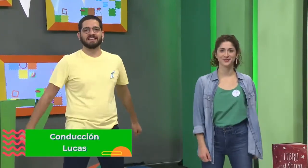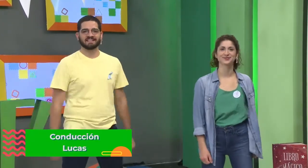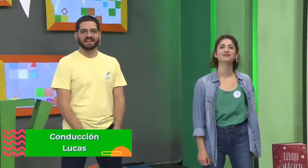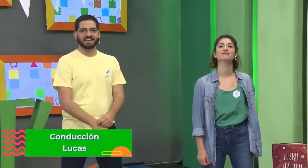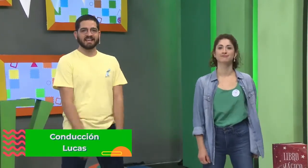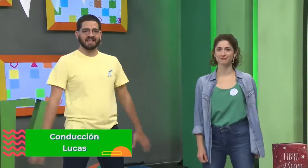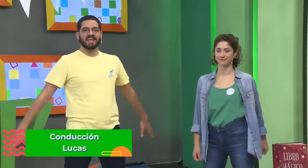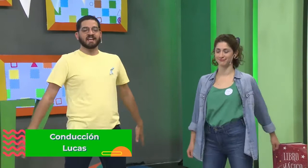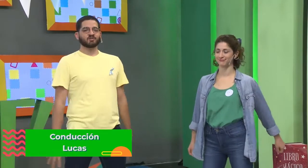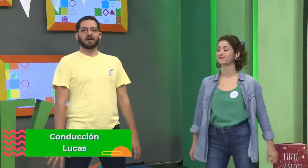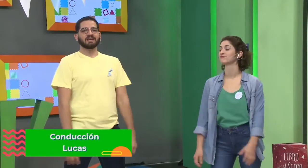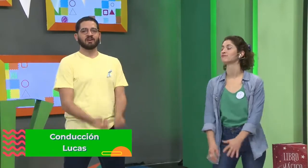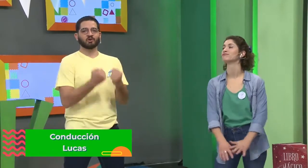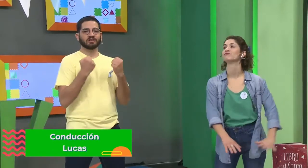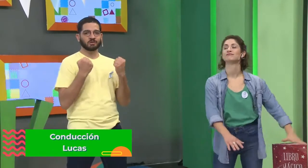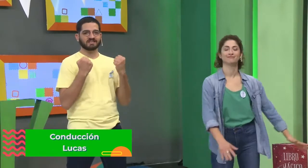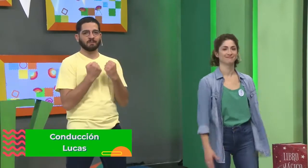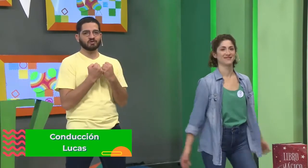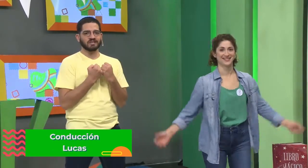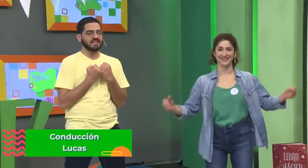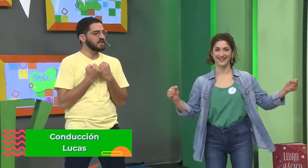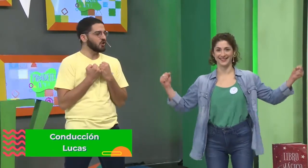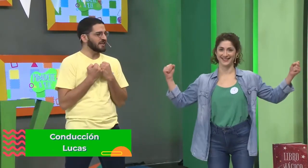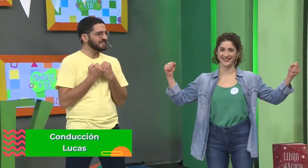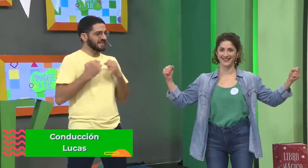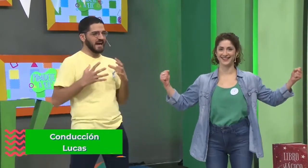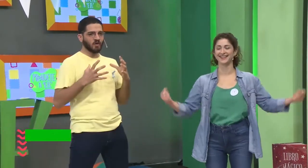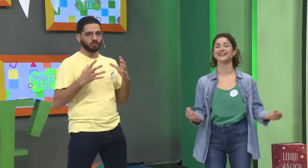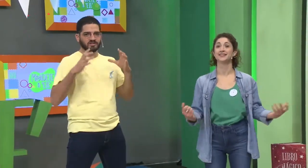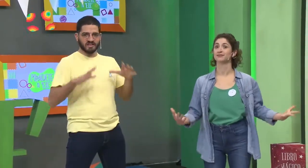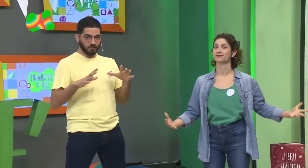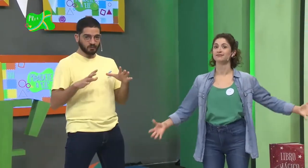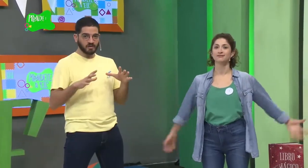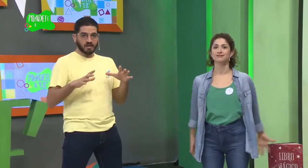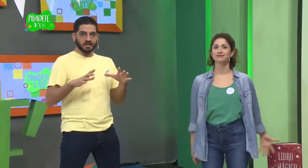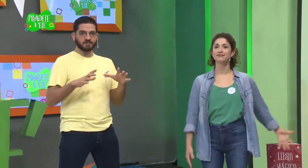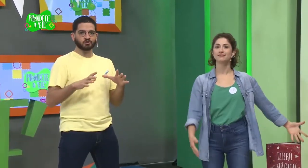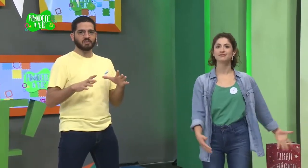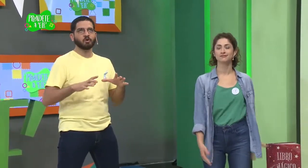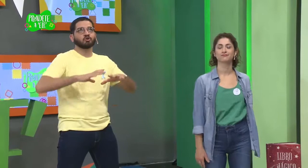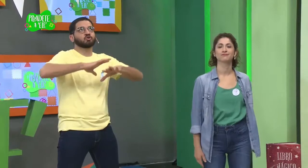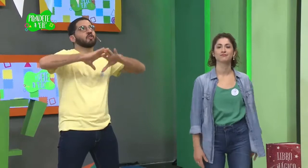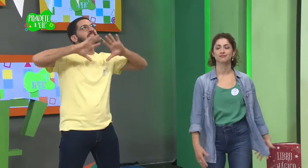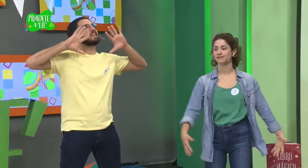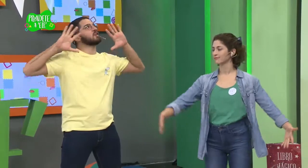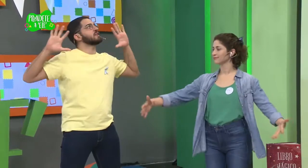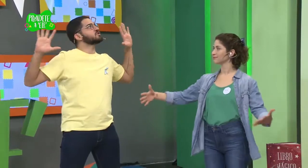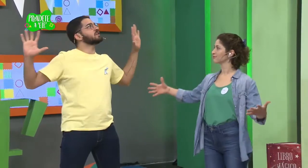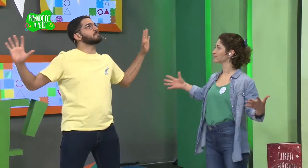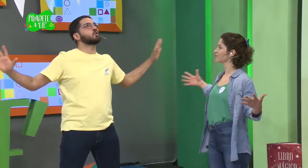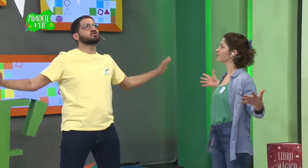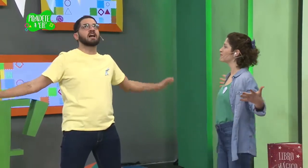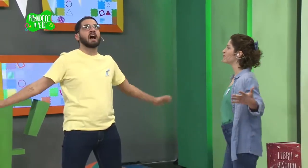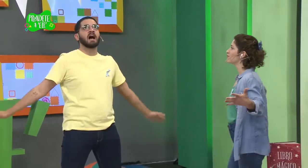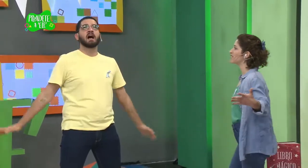de Prende Tele. No saben lo contento que estamos y lo intrigados porque llegamos y nos encontramos con toda esta